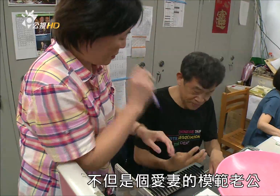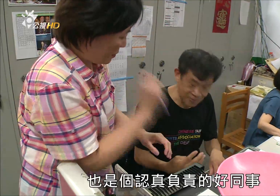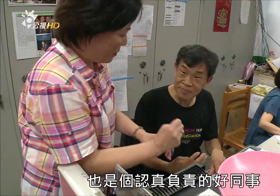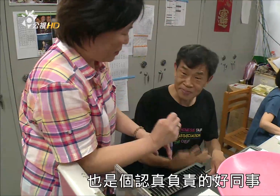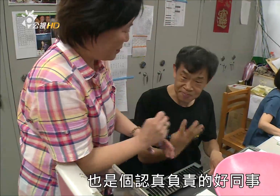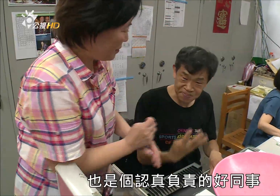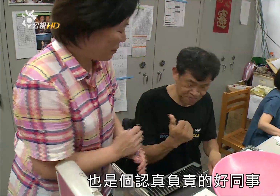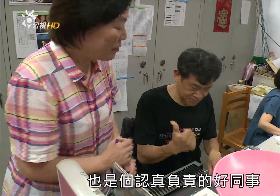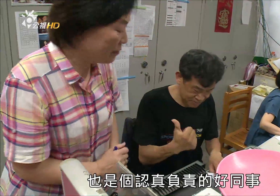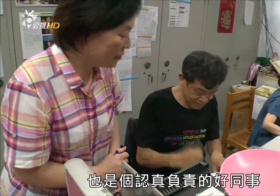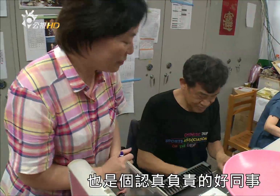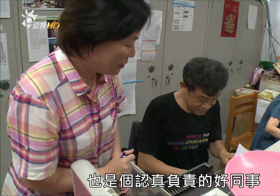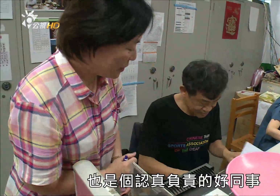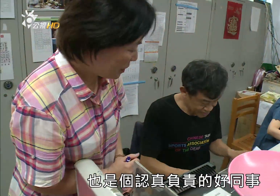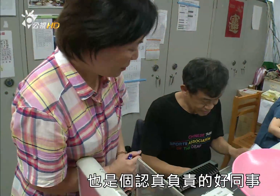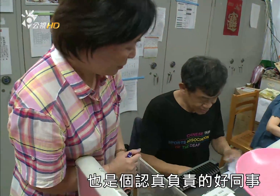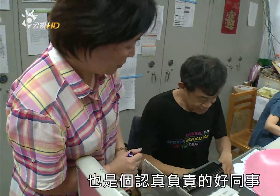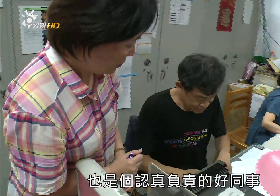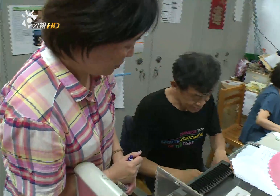是个认真负责的好同事。